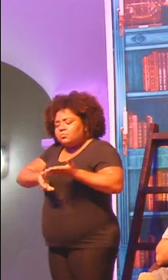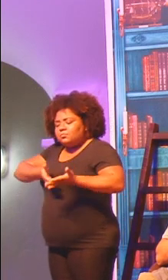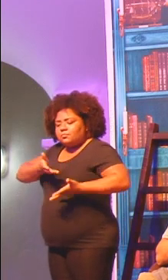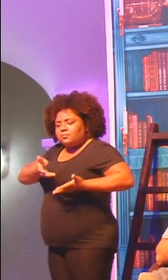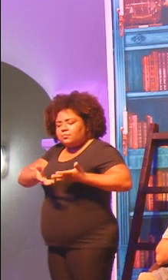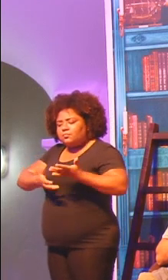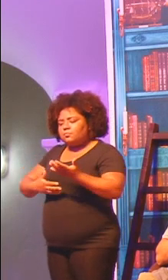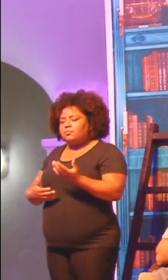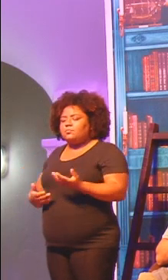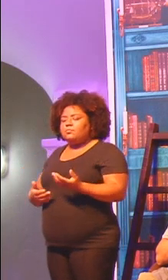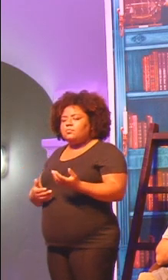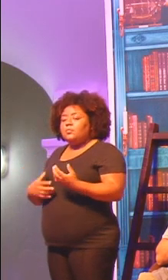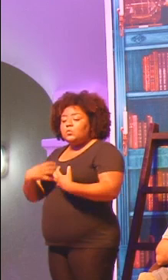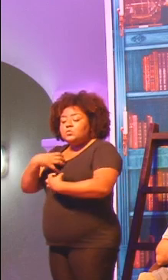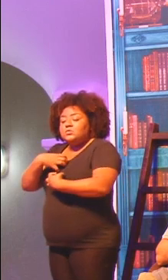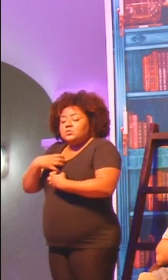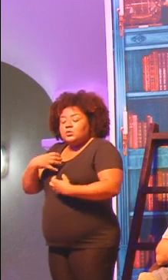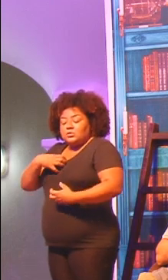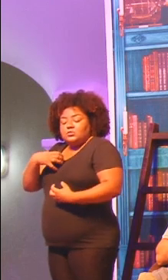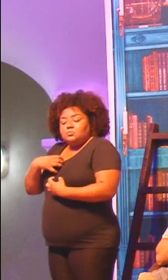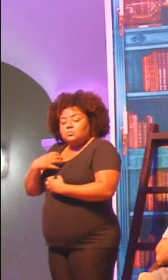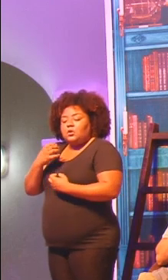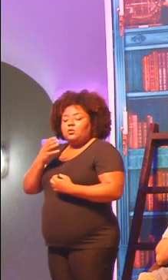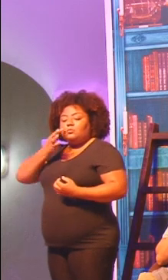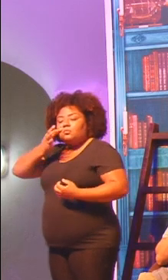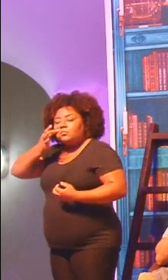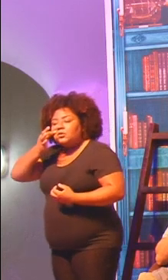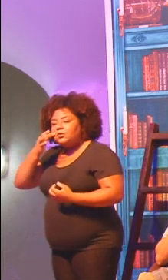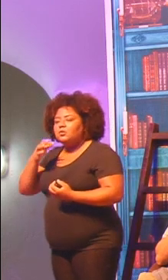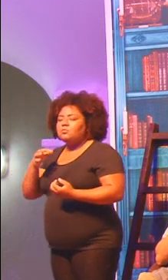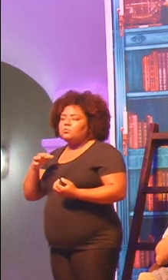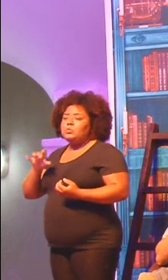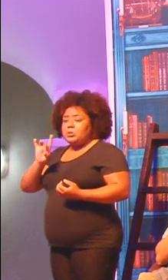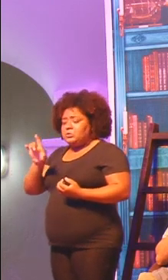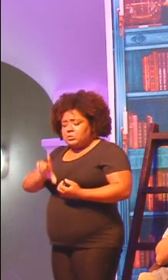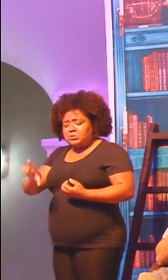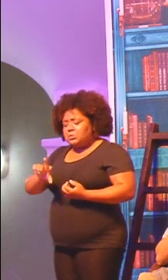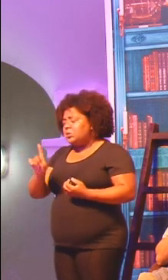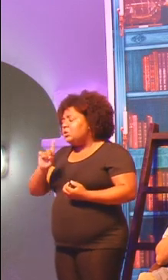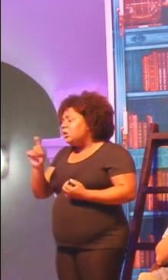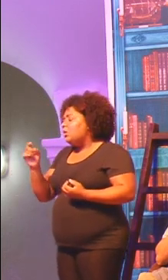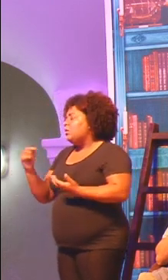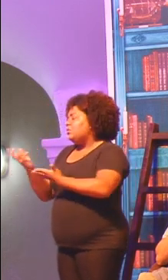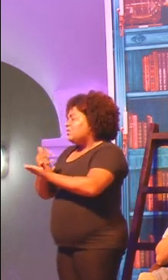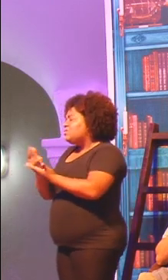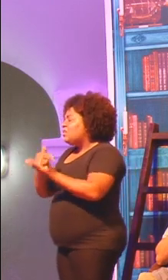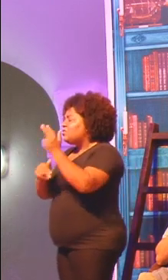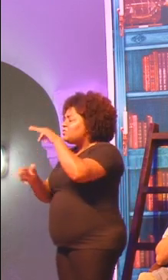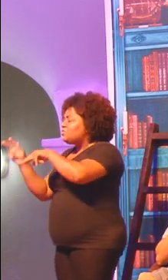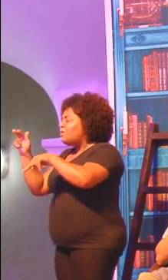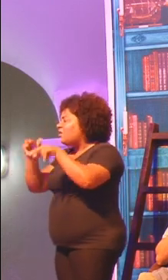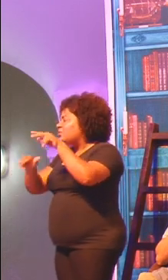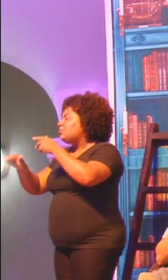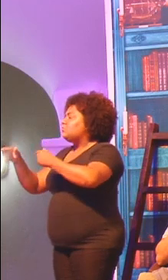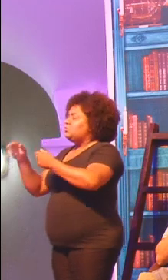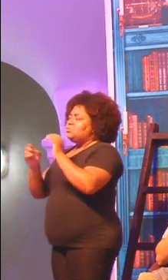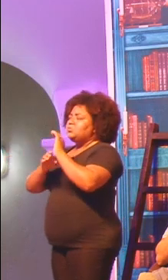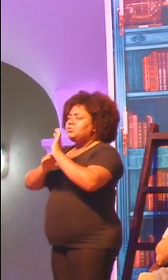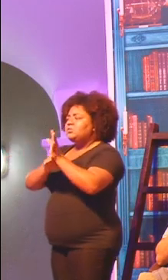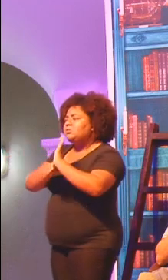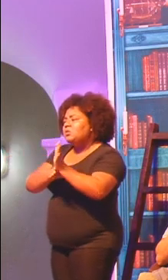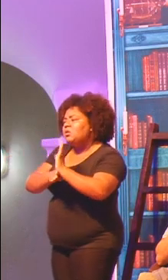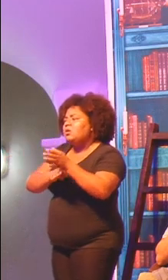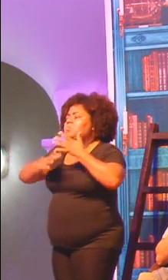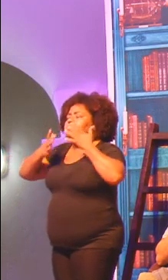sensibilidade humana, e aí não é só a literatura, você encontra isso nas artes visuais, no cinema, no teatro,